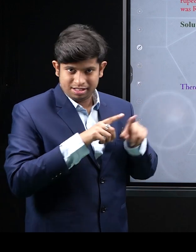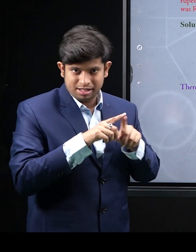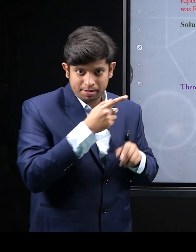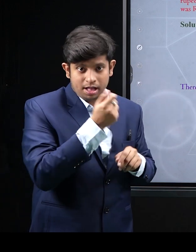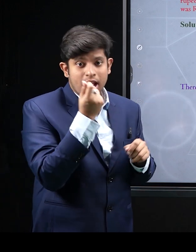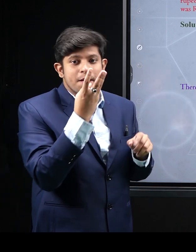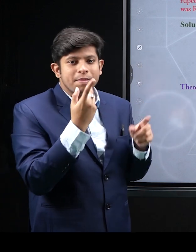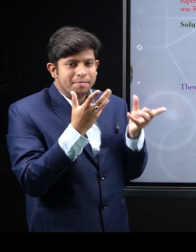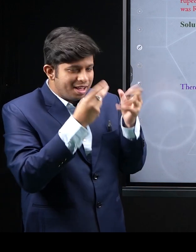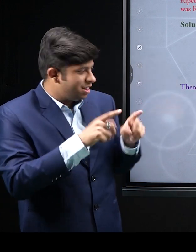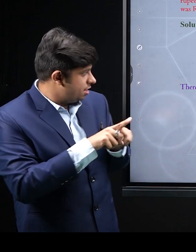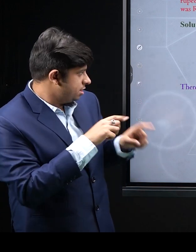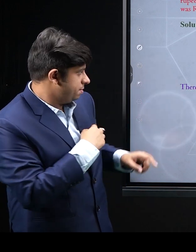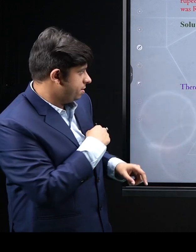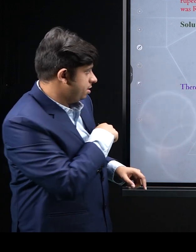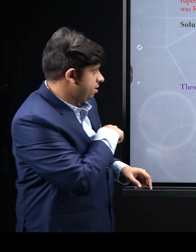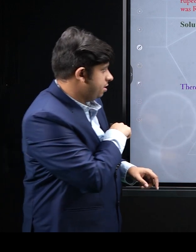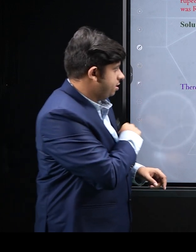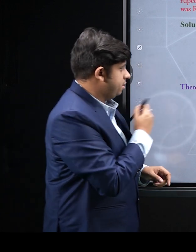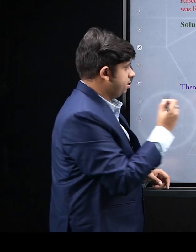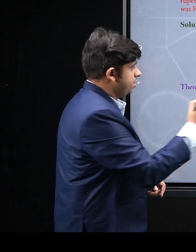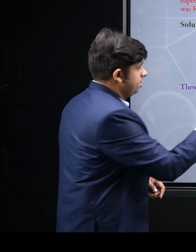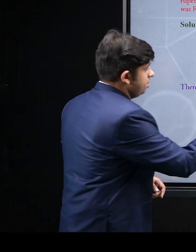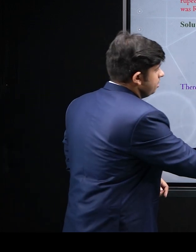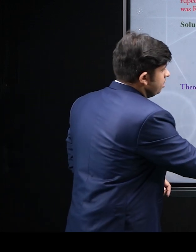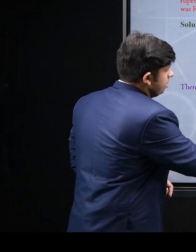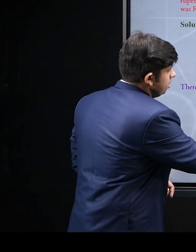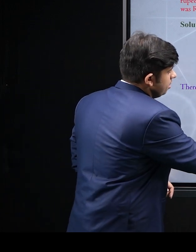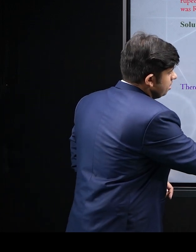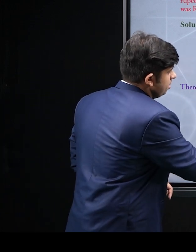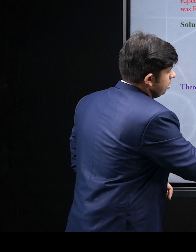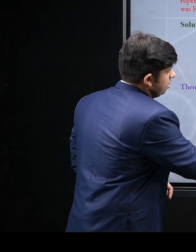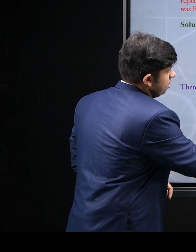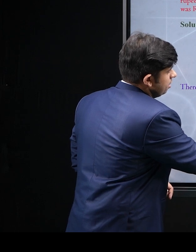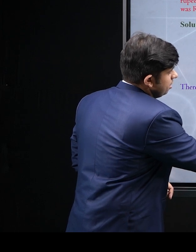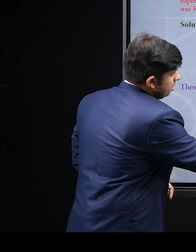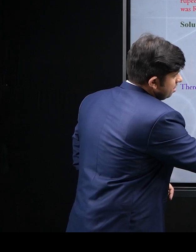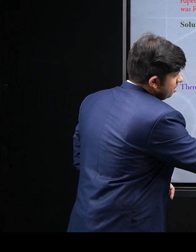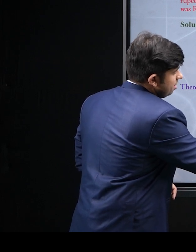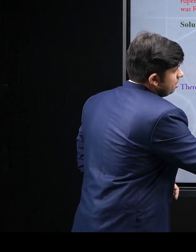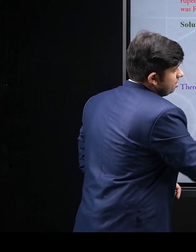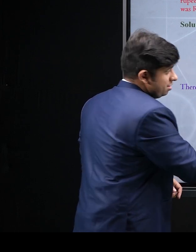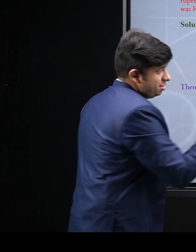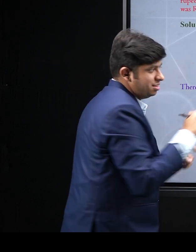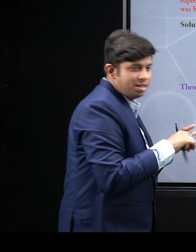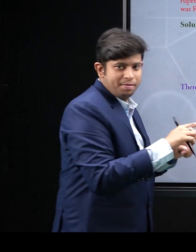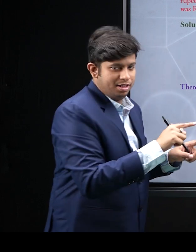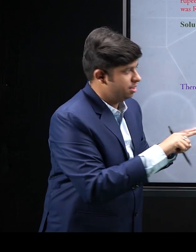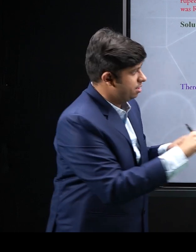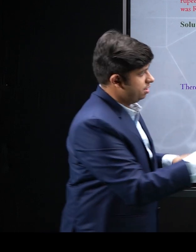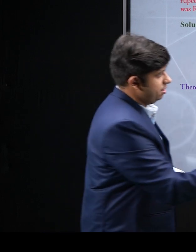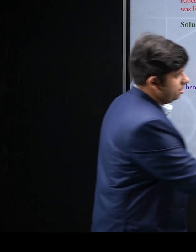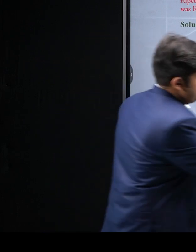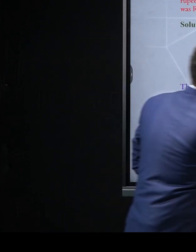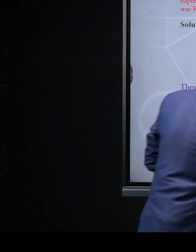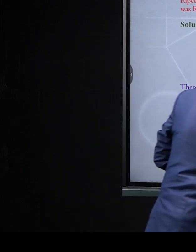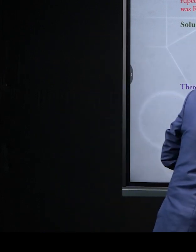110 మైనస్ x = 1500. 110x మైనస్ x స్క్వేర్ =